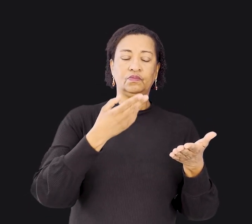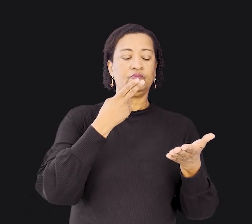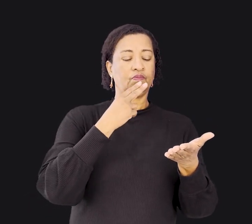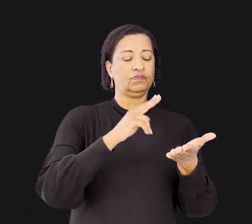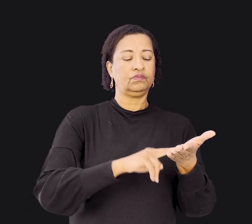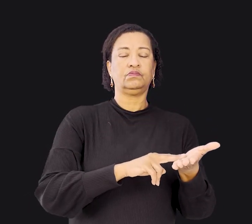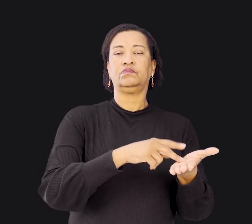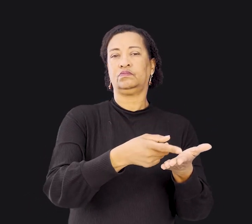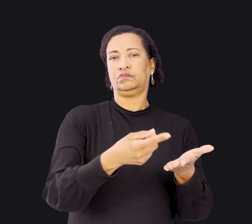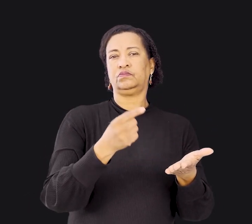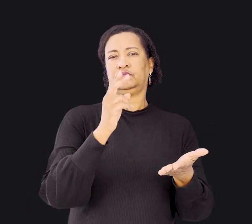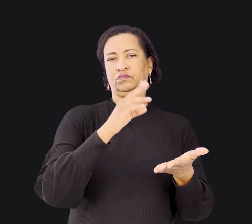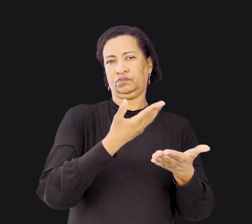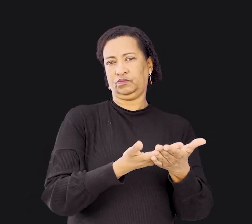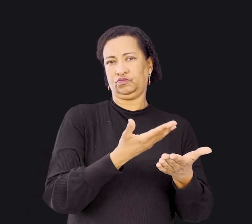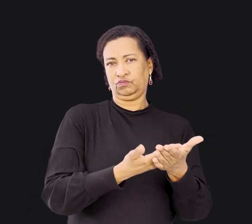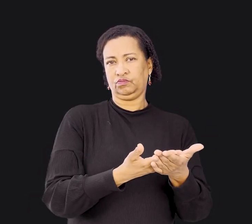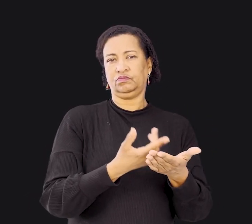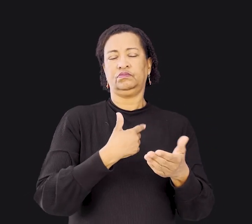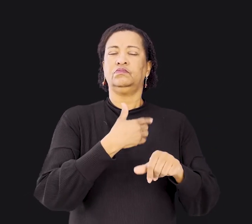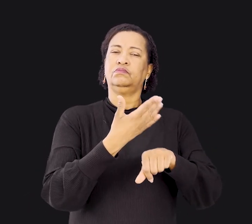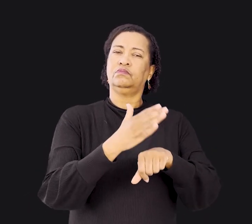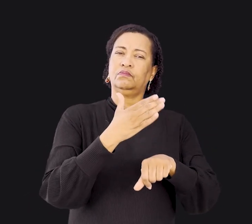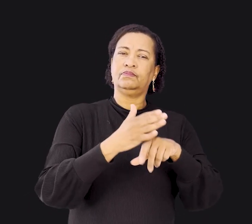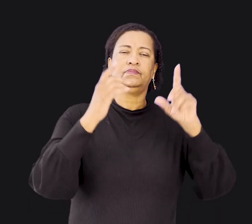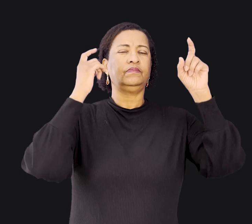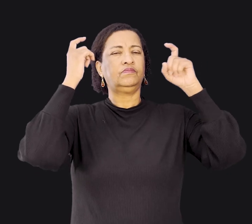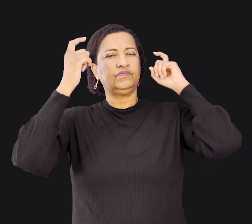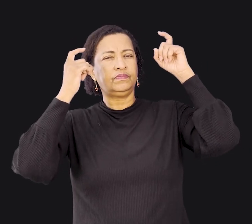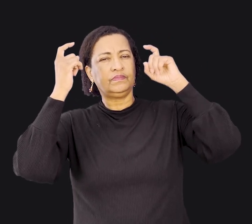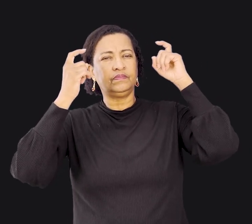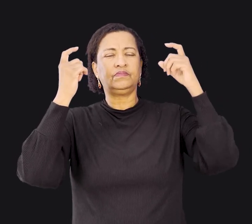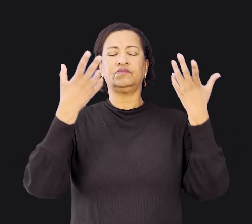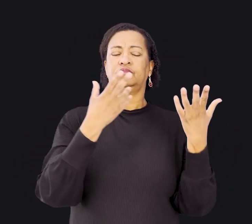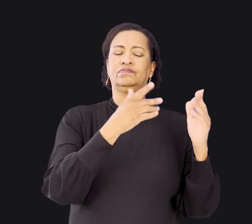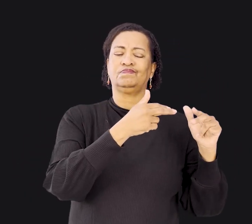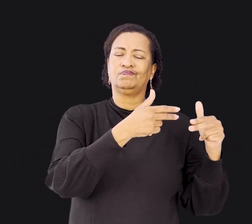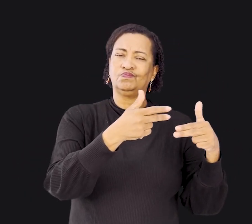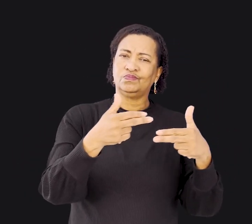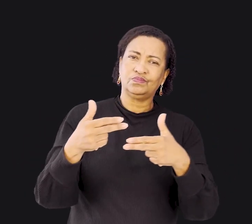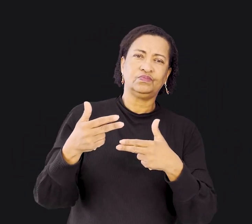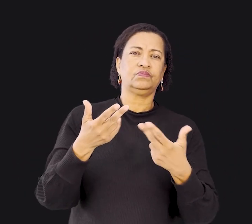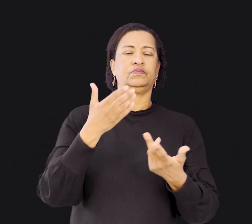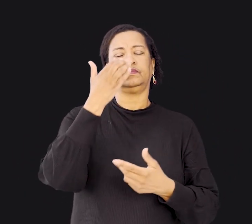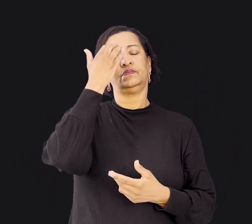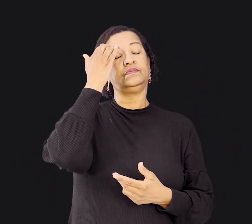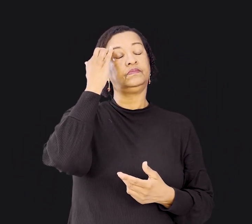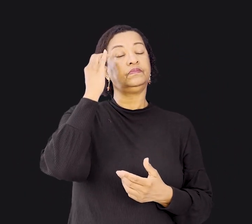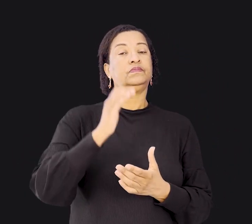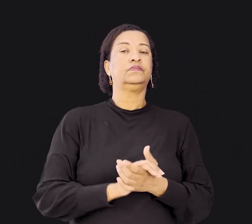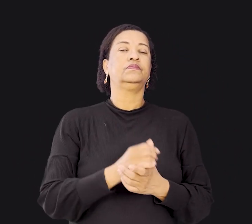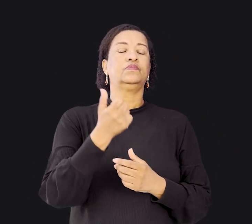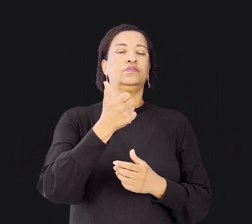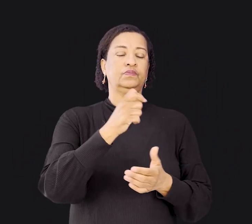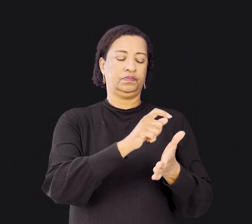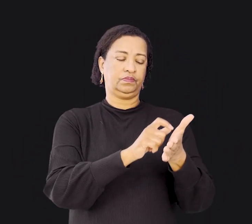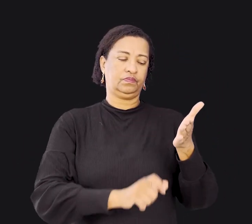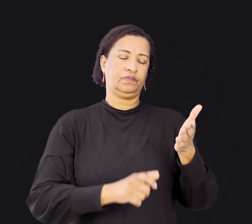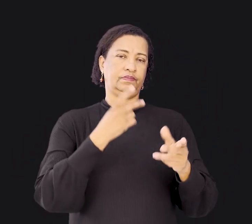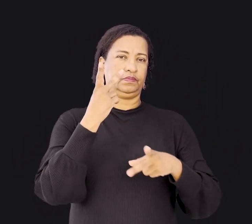Esse Tiago era muito prático e preocupado com a fonte das coisas. No primeiro capítulo, ele fala sobre a